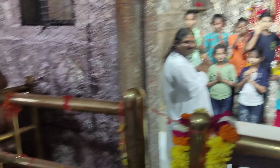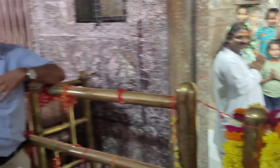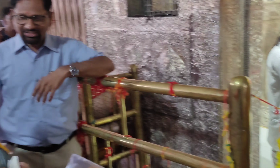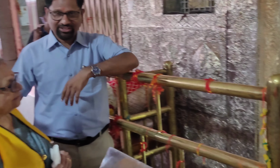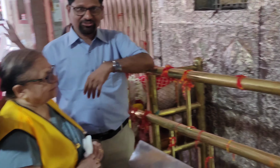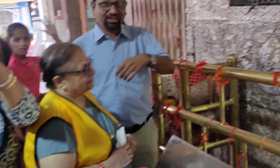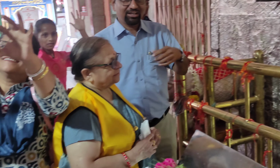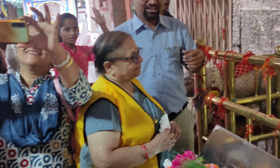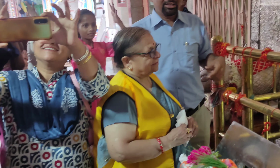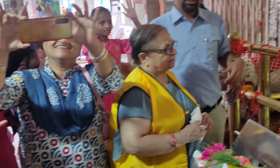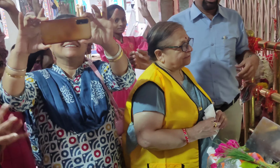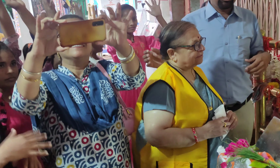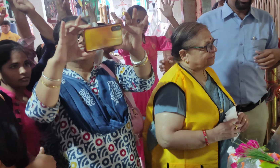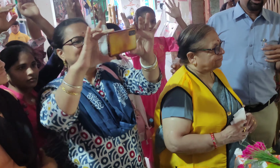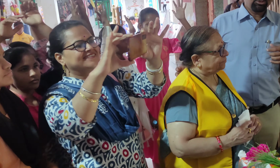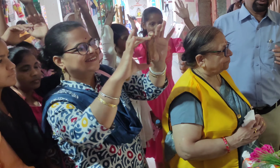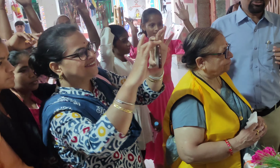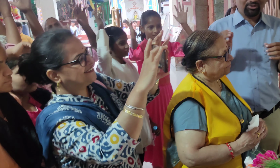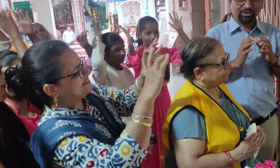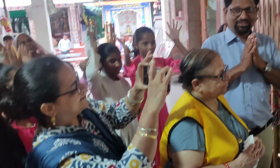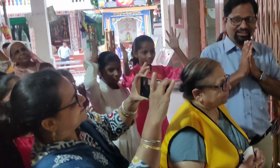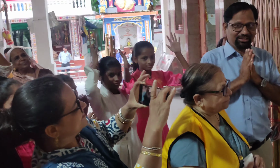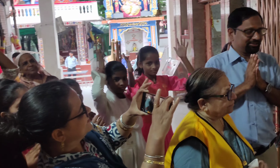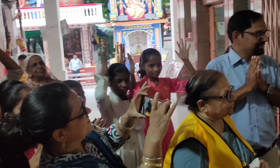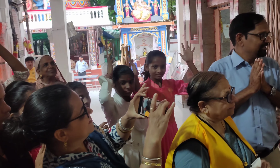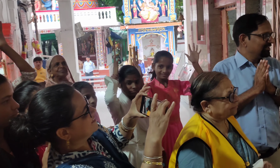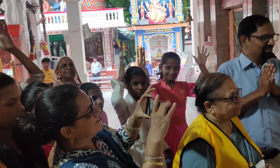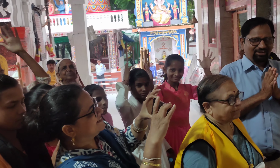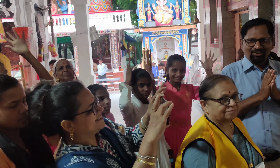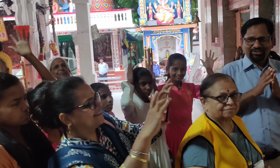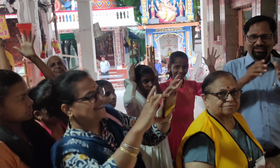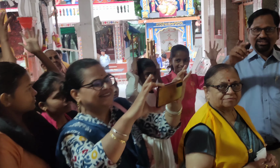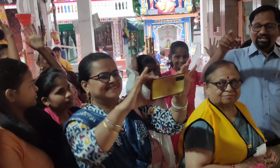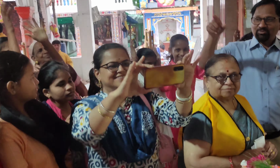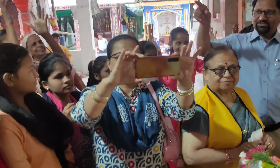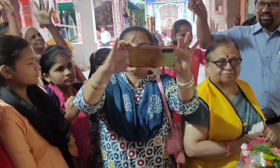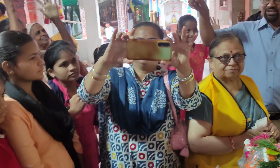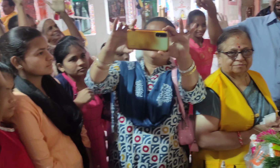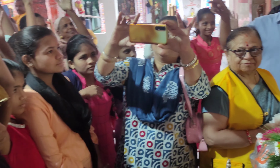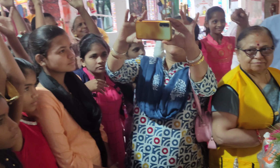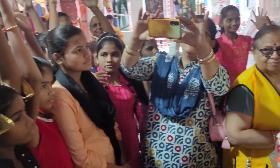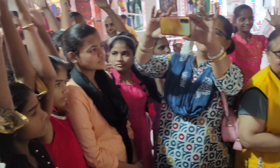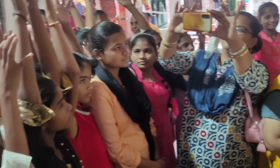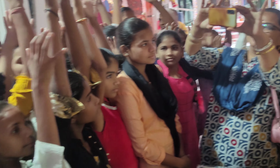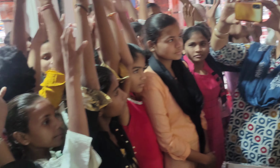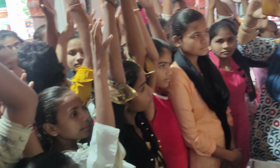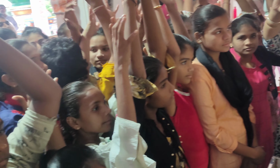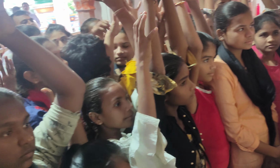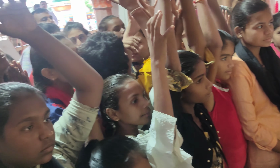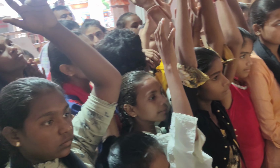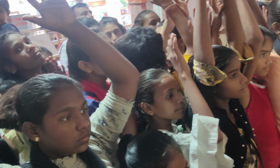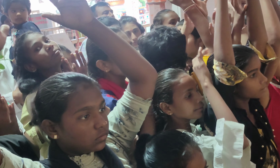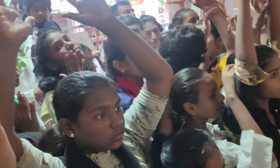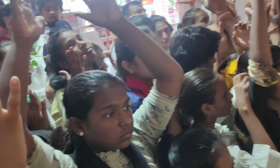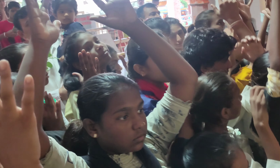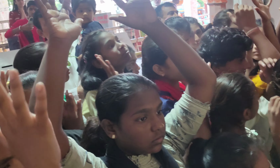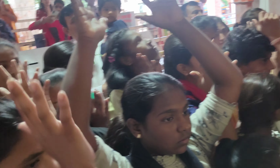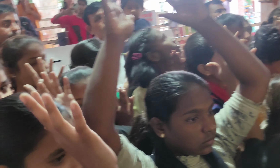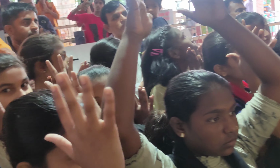की अध्यक्षा श्रीमती पुष्पा शर्मा जी, सभी बच्चे भी हैं और ये सारे बच्चे हैं, और पंडित जी अच्छा जो है इनका